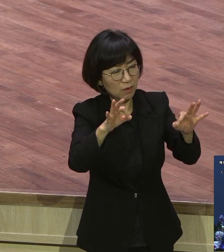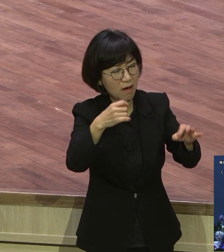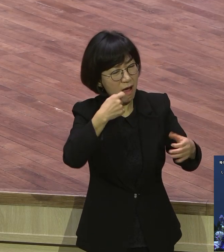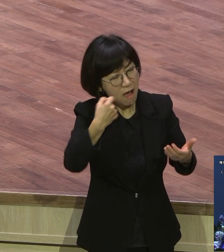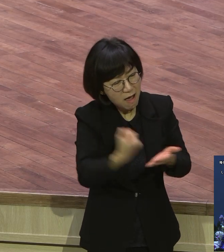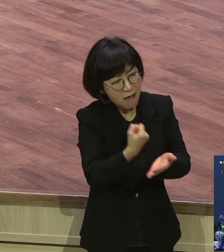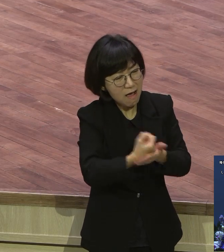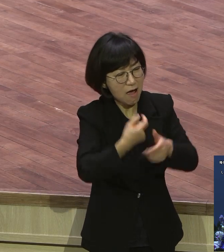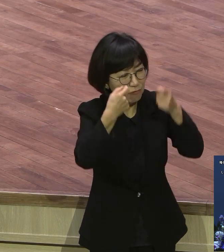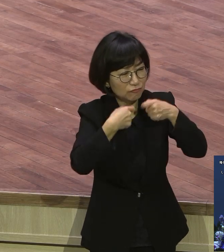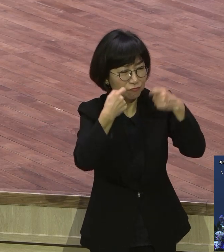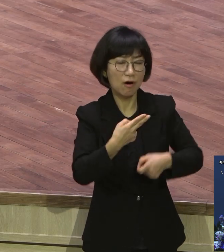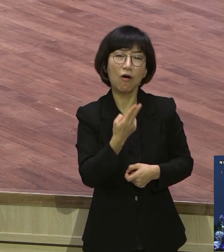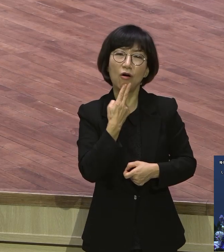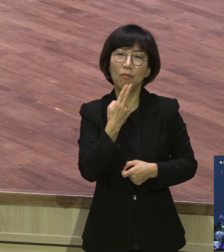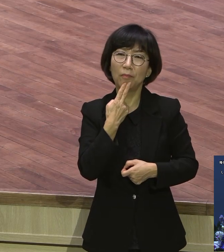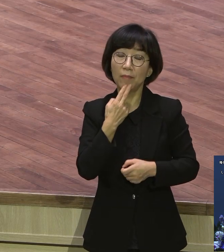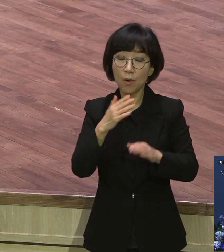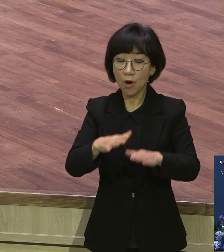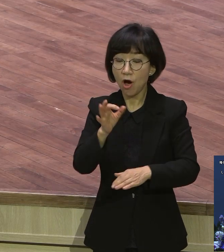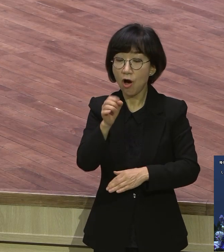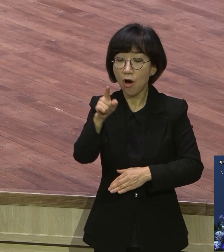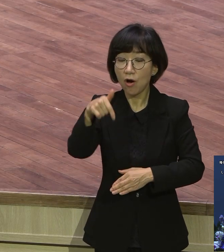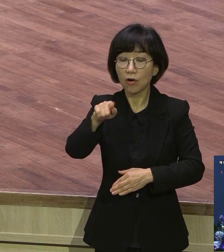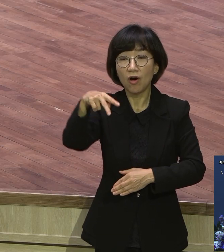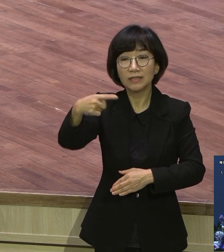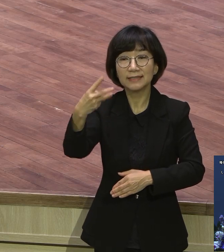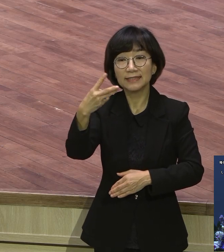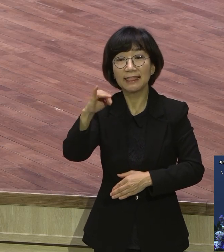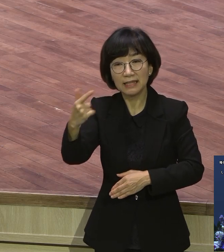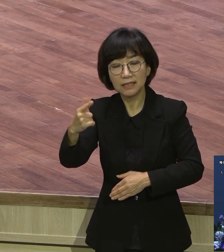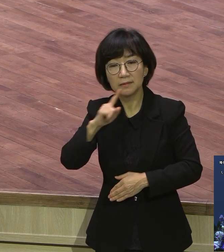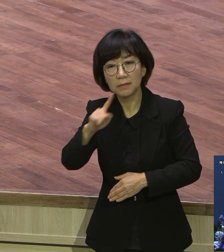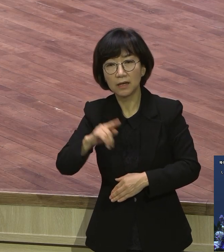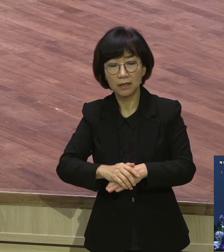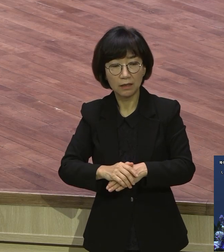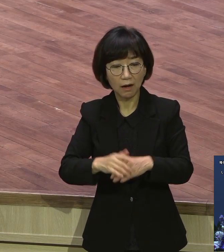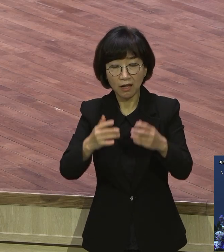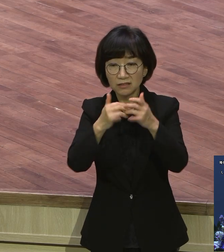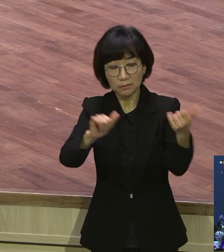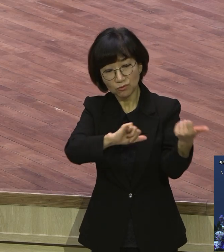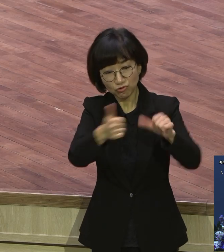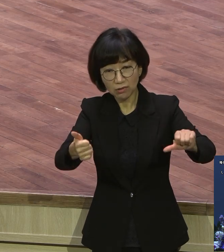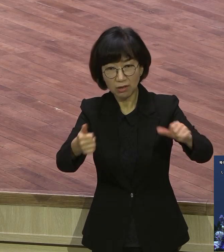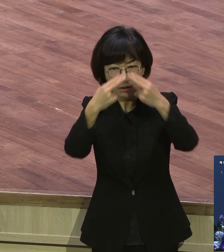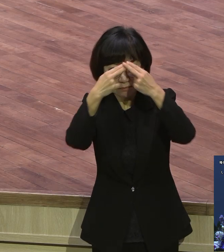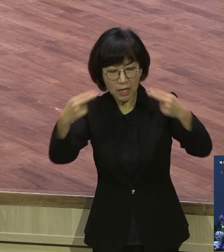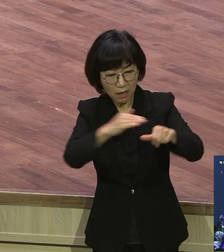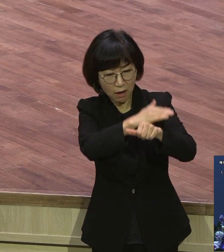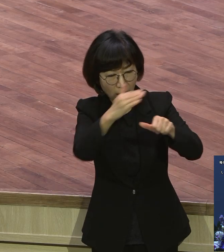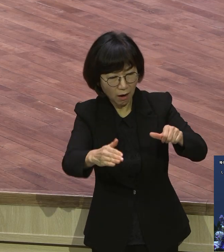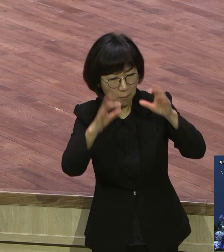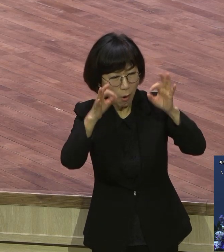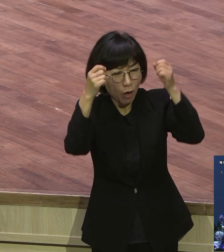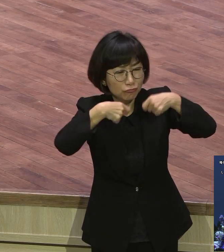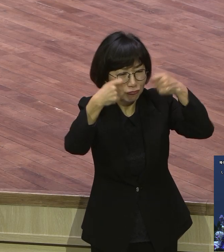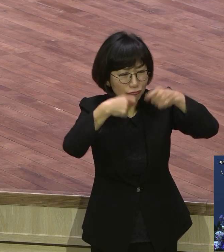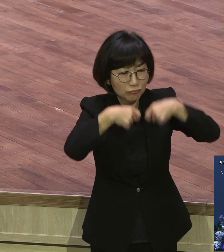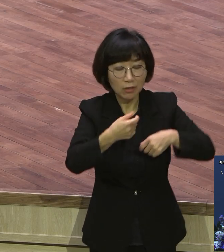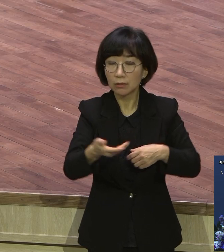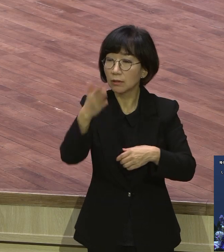질문을 어거스턴이 했어요 어떻게 영혼 떠난 육체 앞에서는 통곡하면서 하나님 떠난 영혼을 보면서